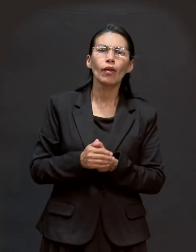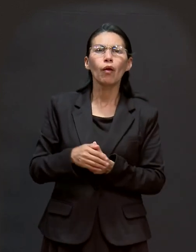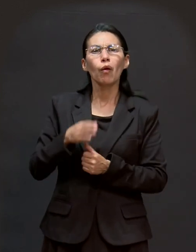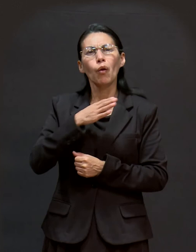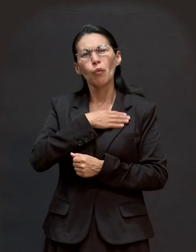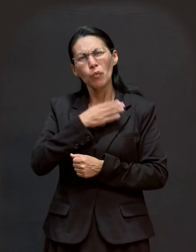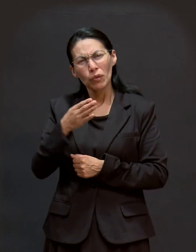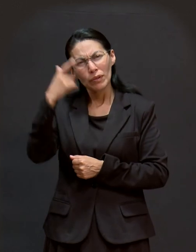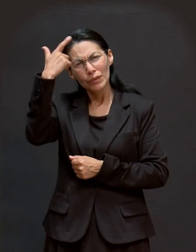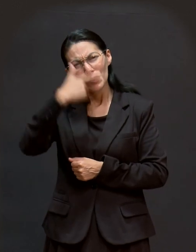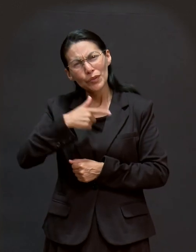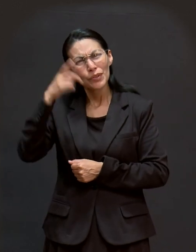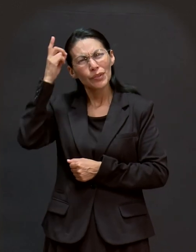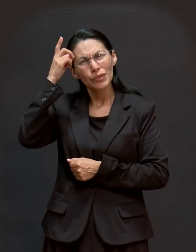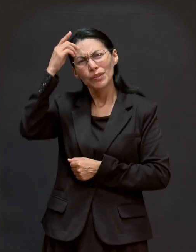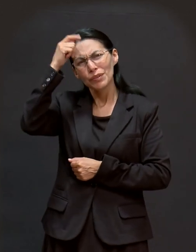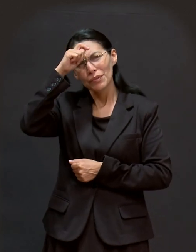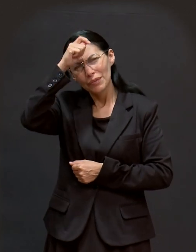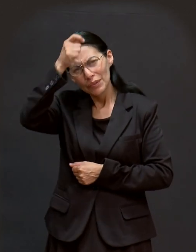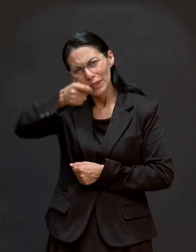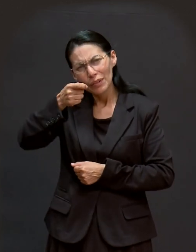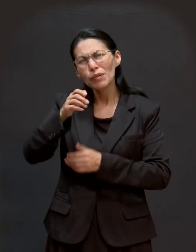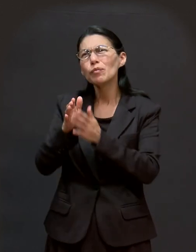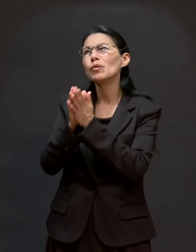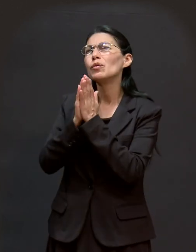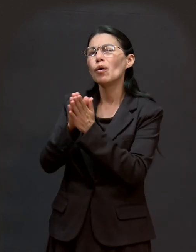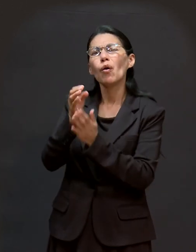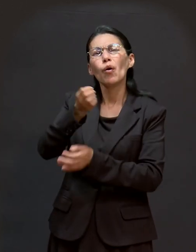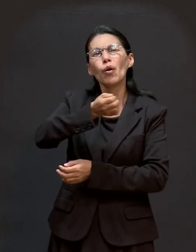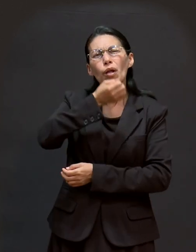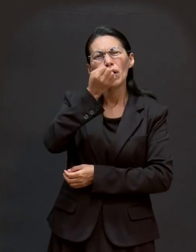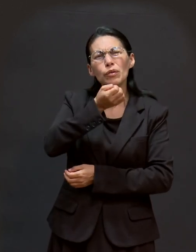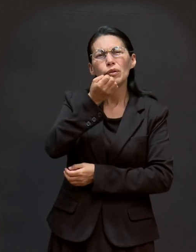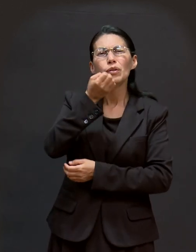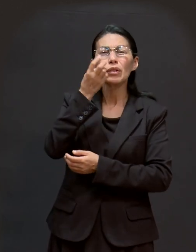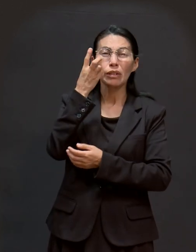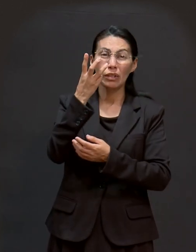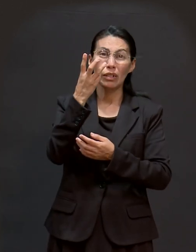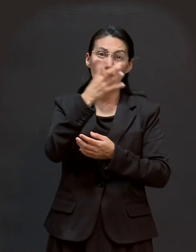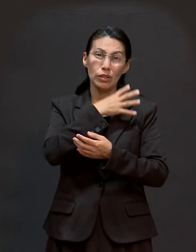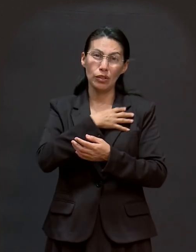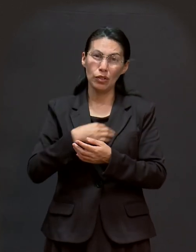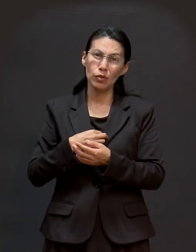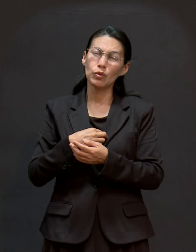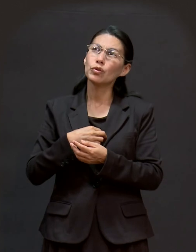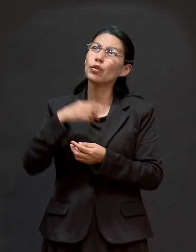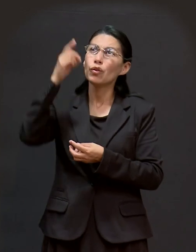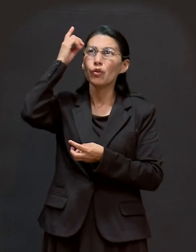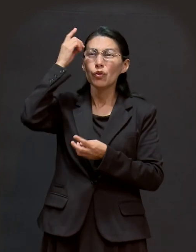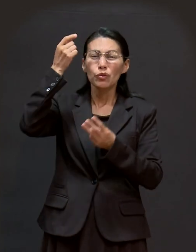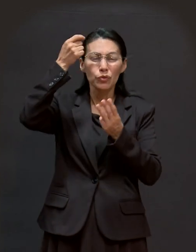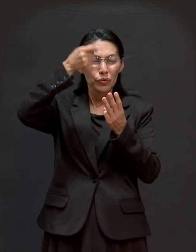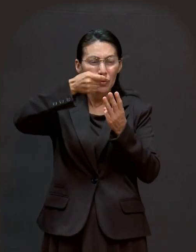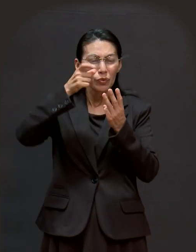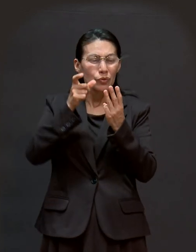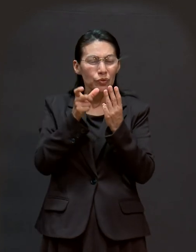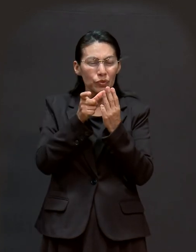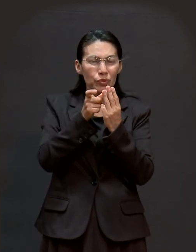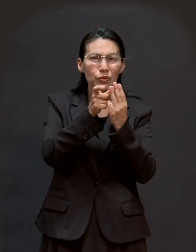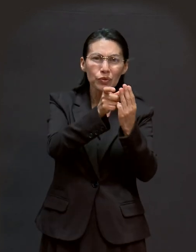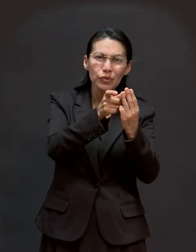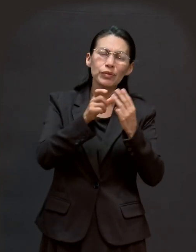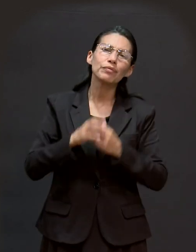dios les bendiga pido oración por la salud de mis tres hijos dios los cuide muchas gracias gracias hemos